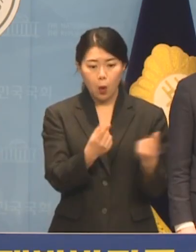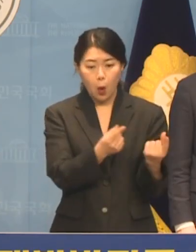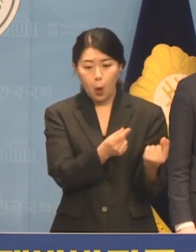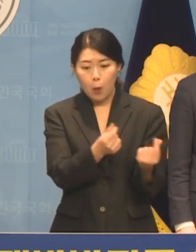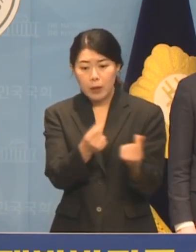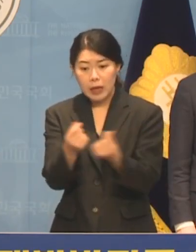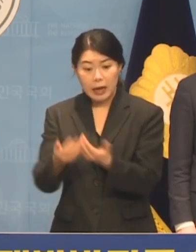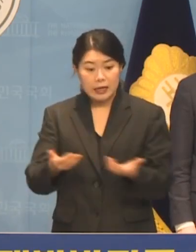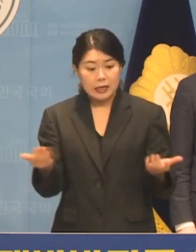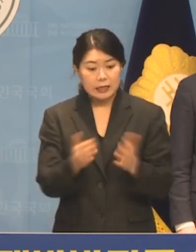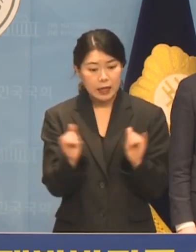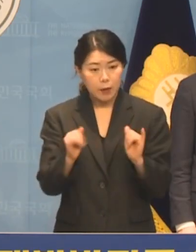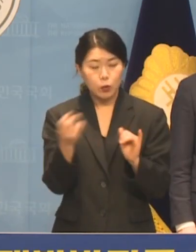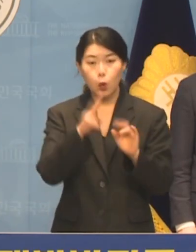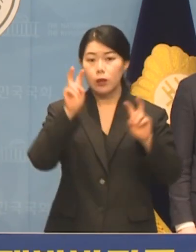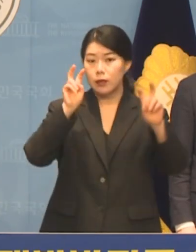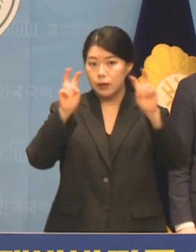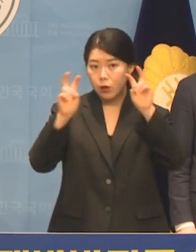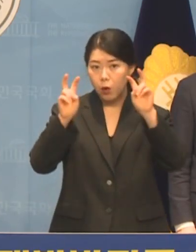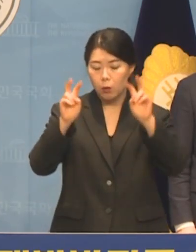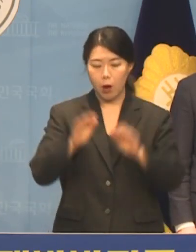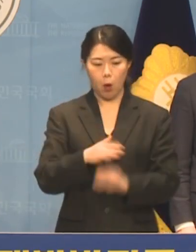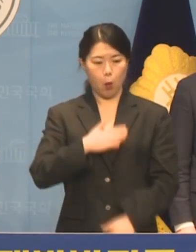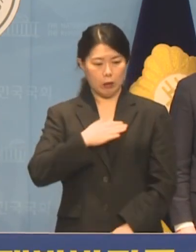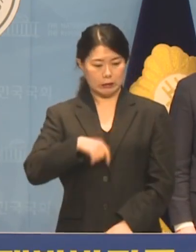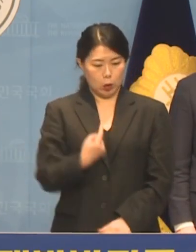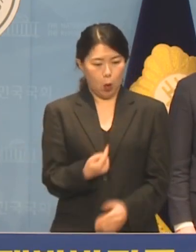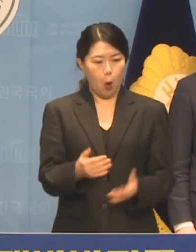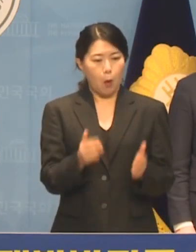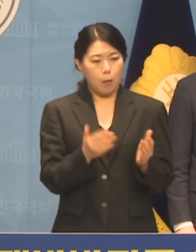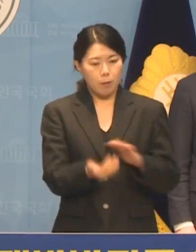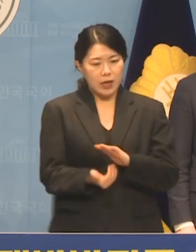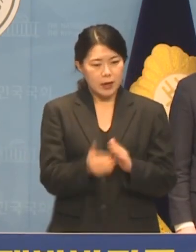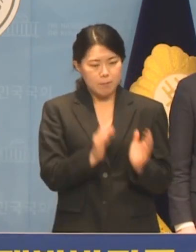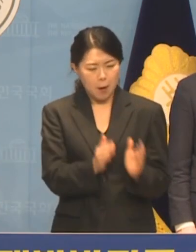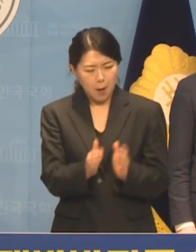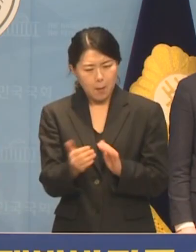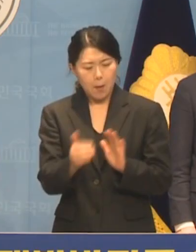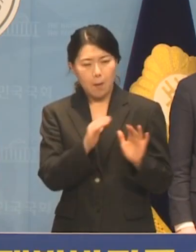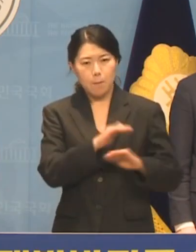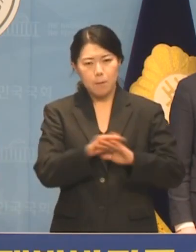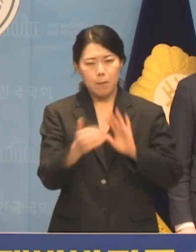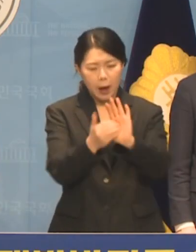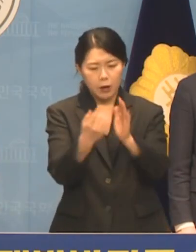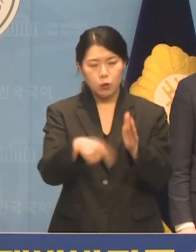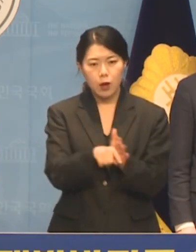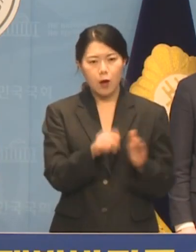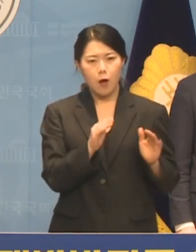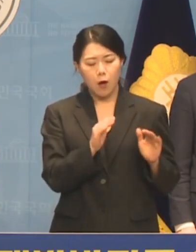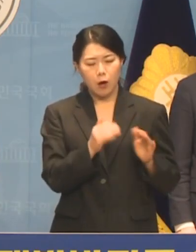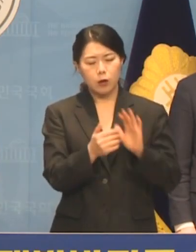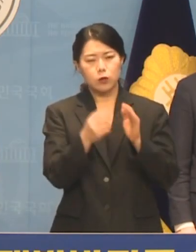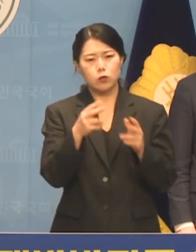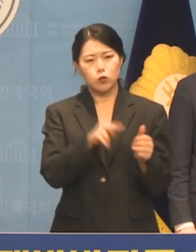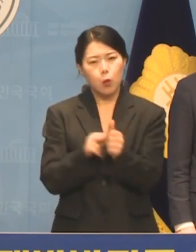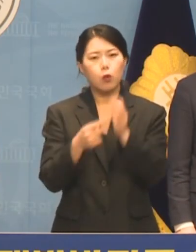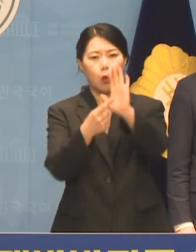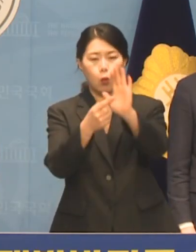업무를 종사하고 있는 기업들도 자신 스스로 예방 활동들을 더 적극적으로 할 수 있는 많은 정보들을 제공해 주게